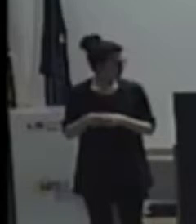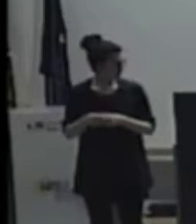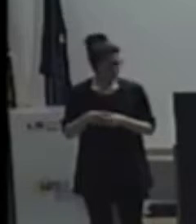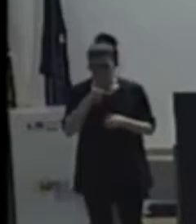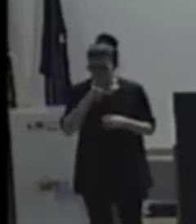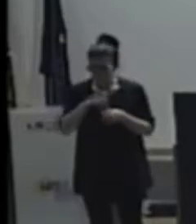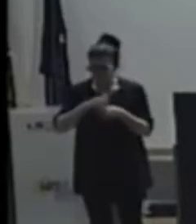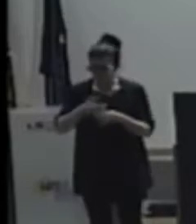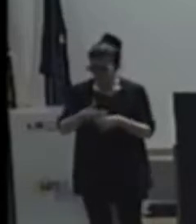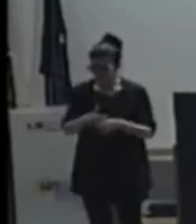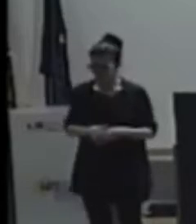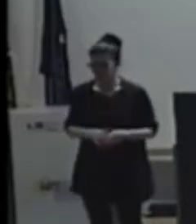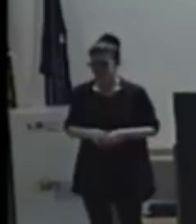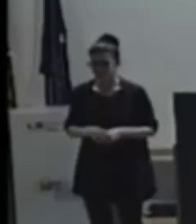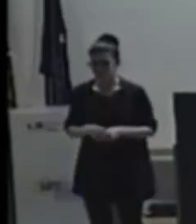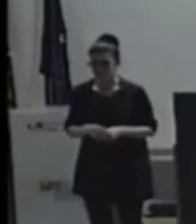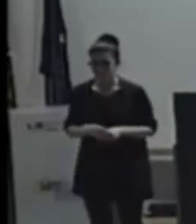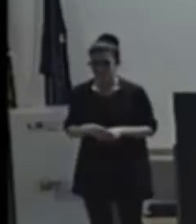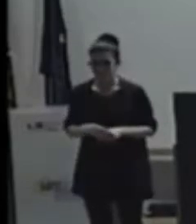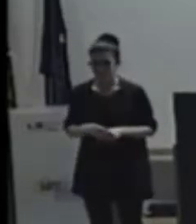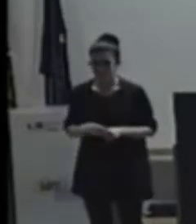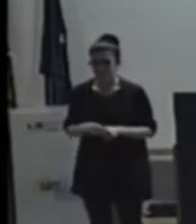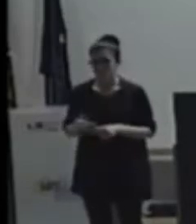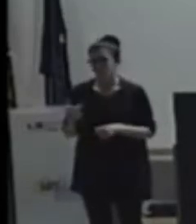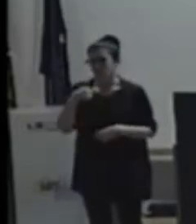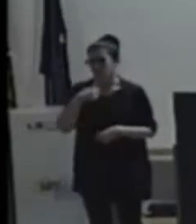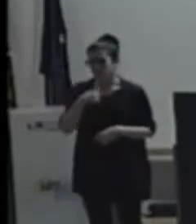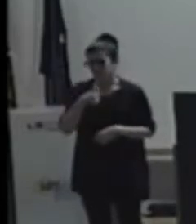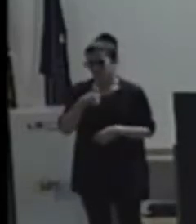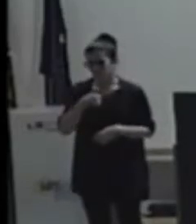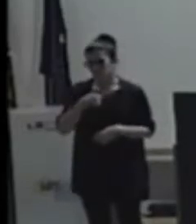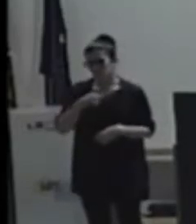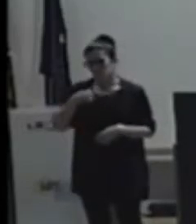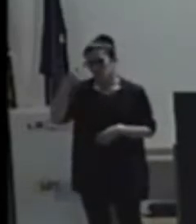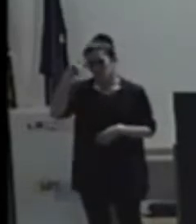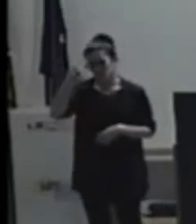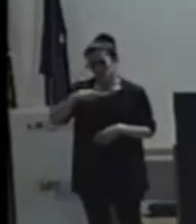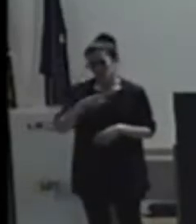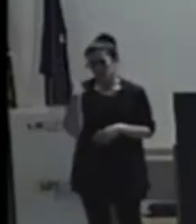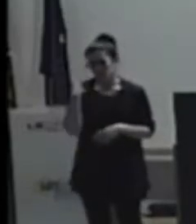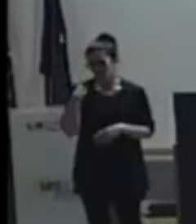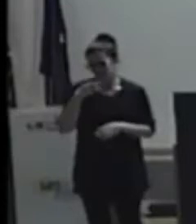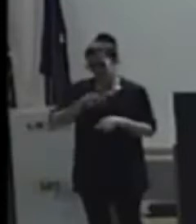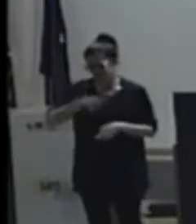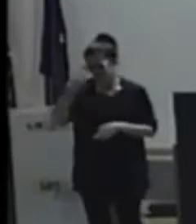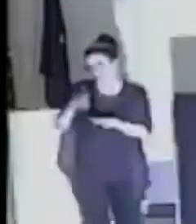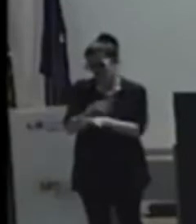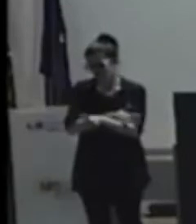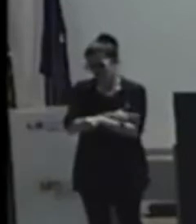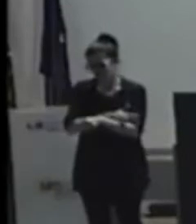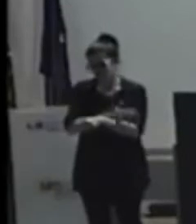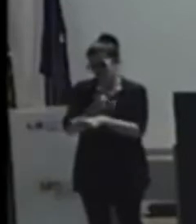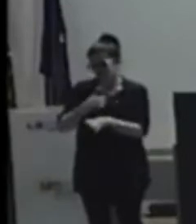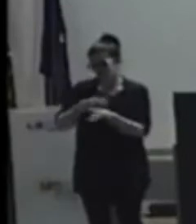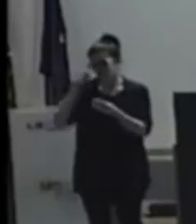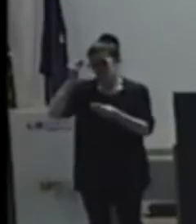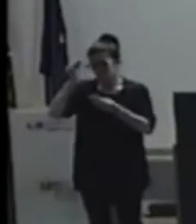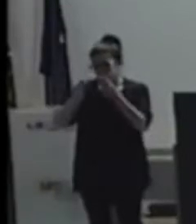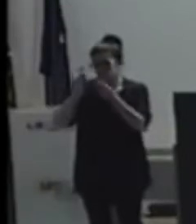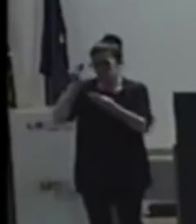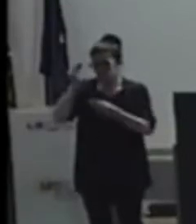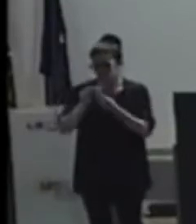¿Sí? Bueno, y cuando yo sabía que iban a hacer esa pregunta, entonces ya la tenía